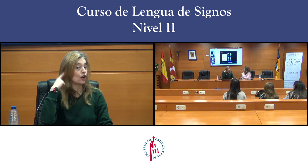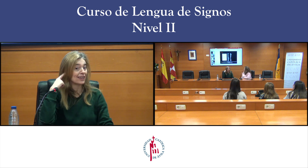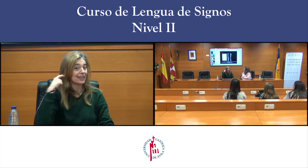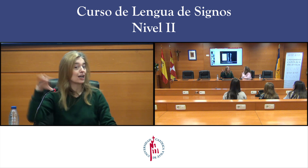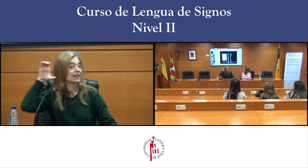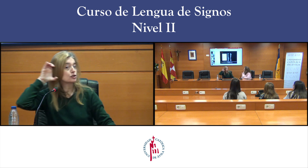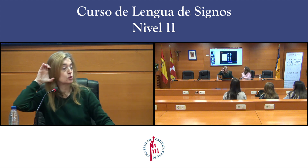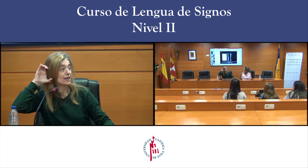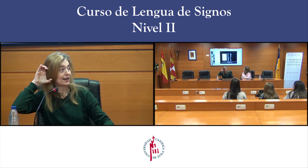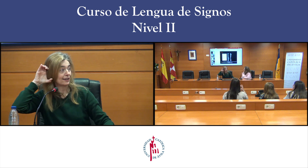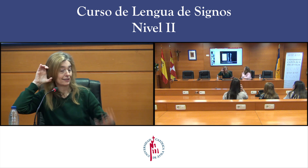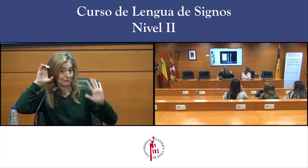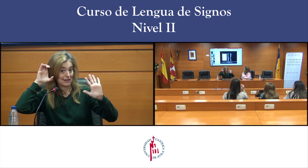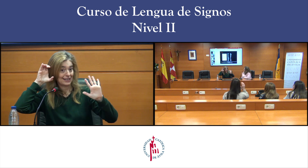oído Escuchar